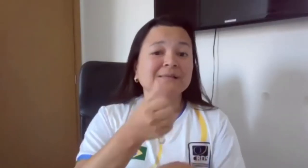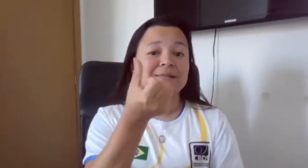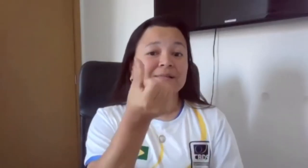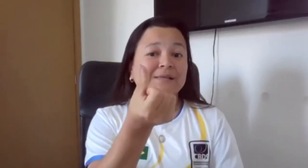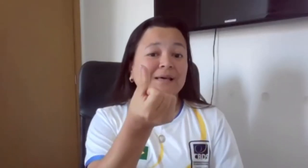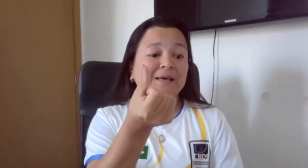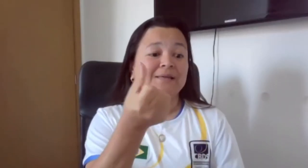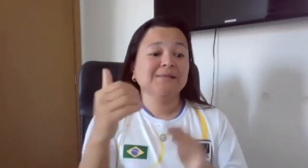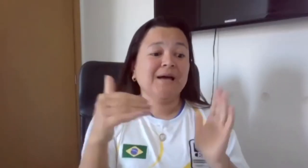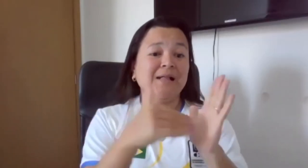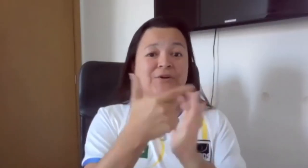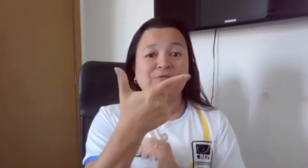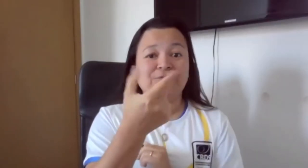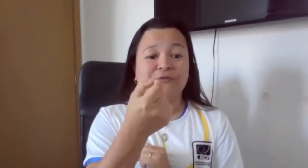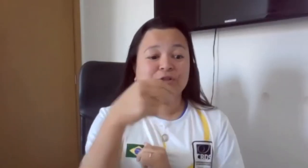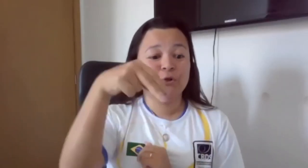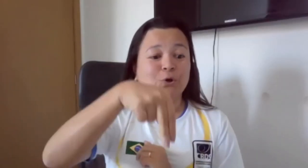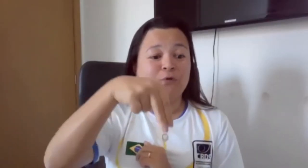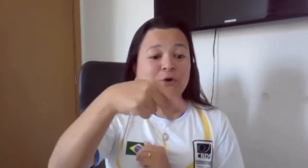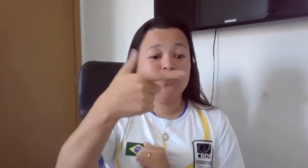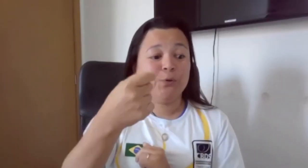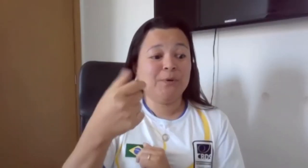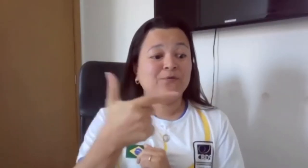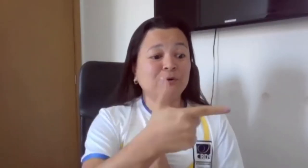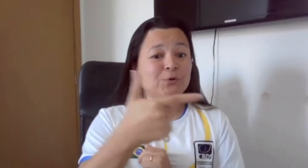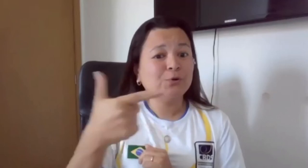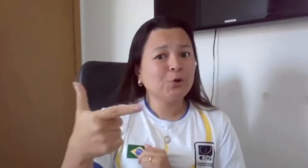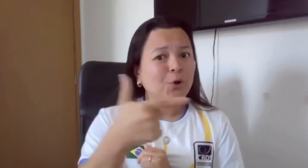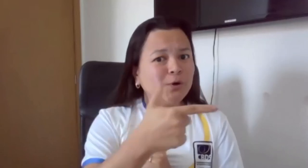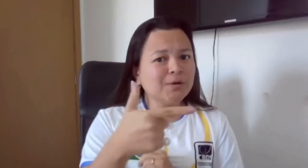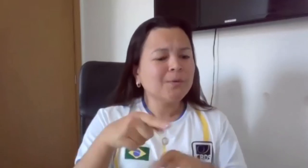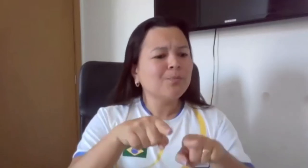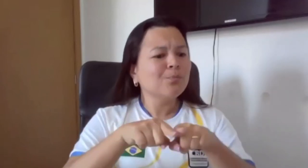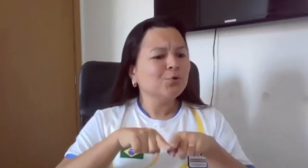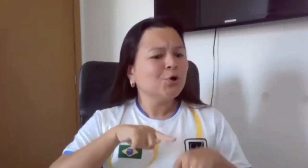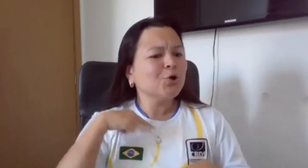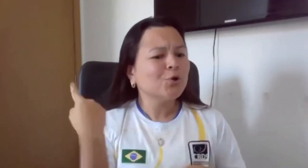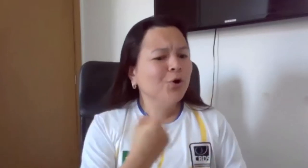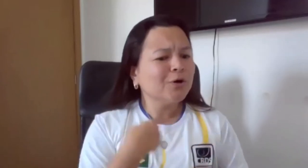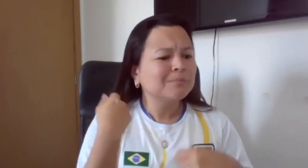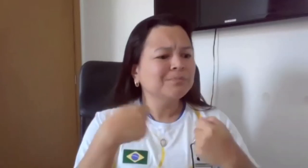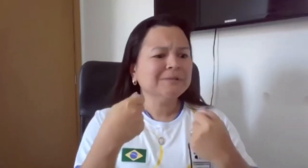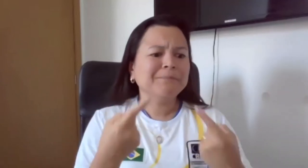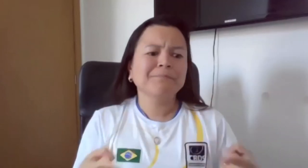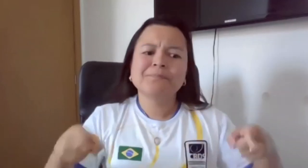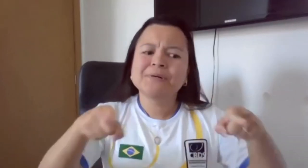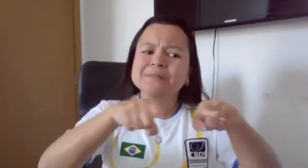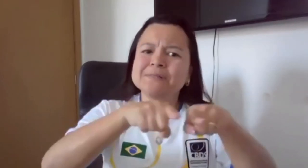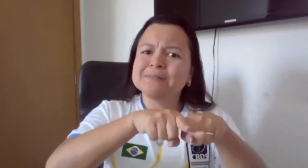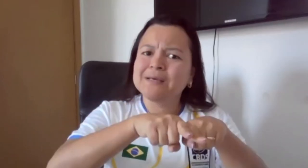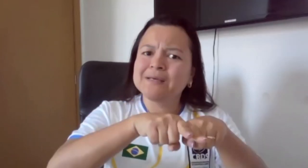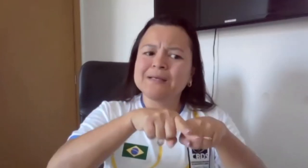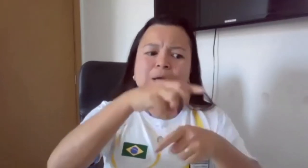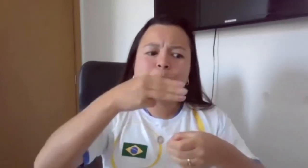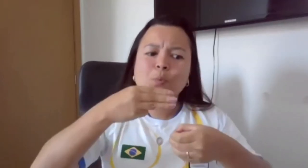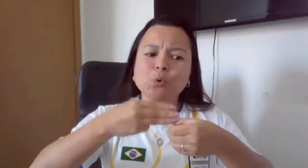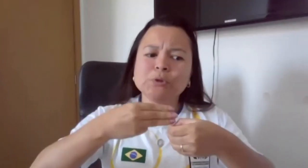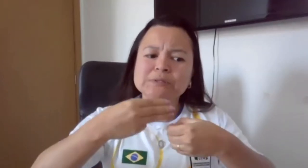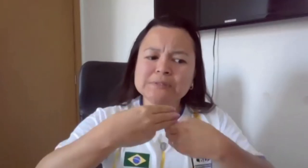que um país latino-americano vai receber um evento dessa magnitude, que vai acontecer do dia 6 ao dia 20 de novembro. Então,